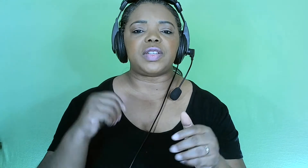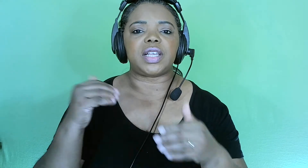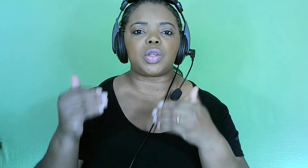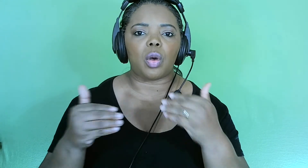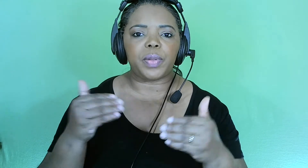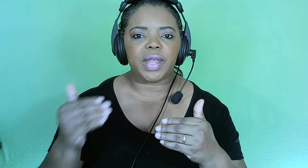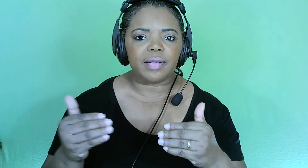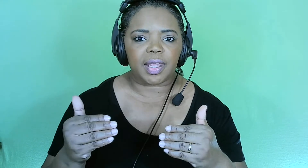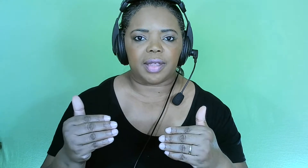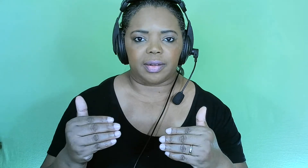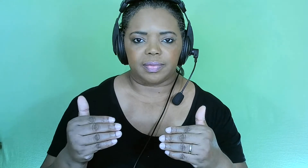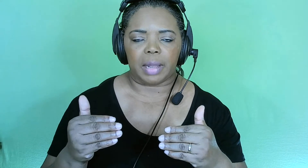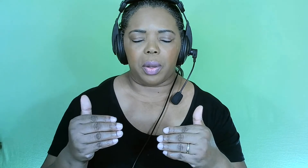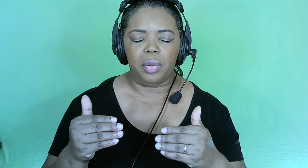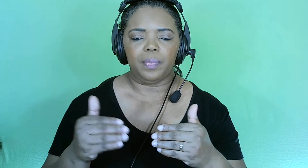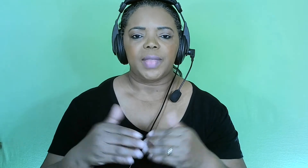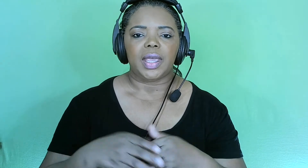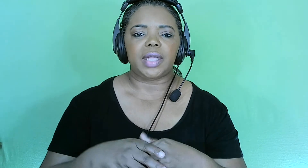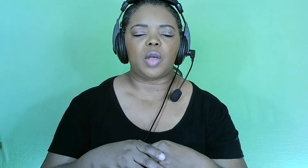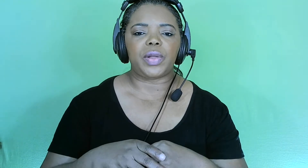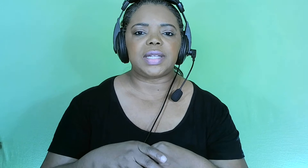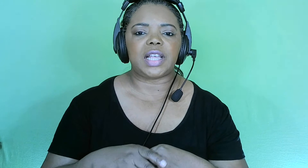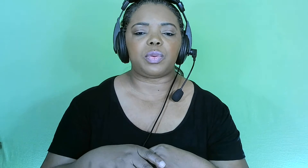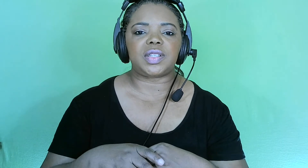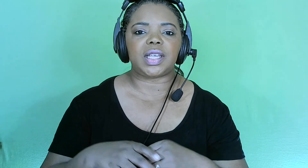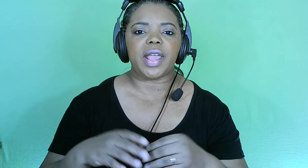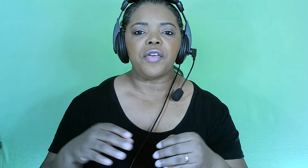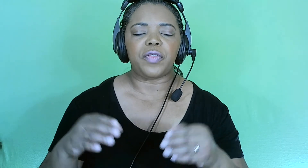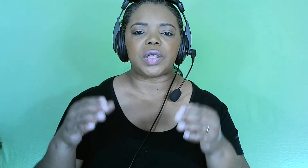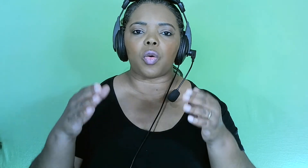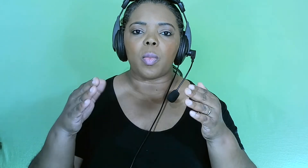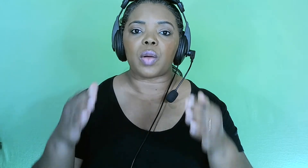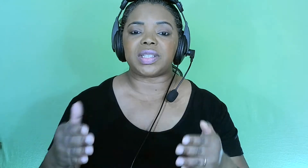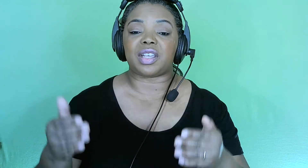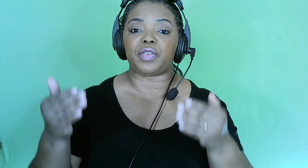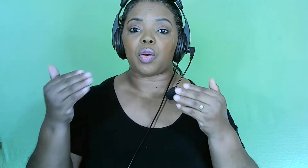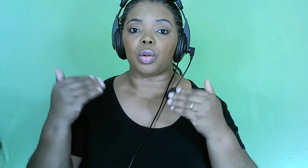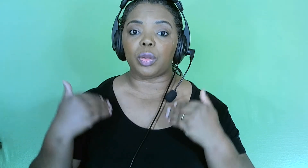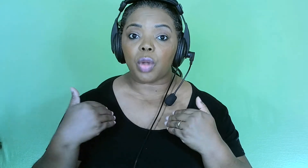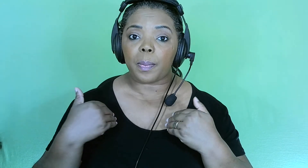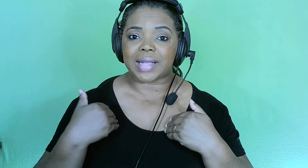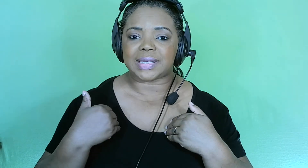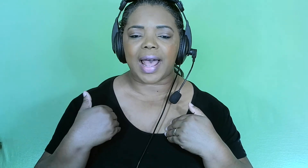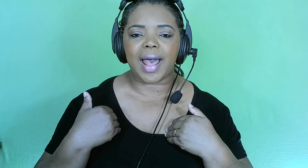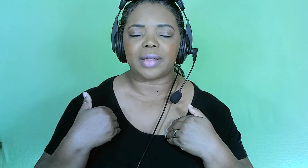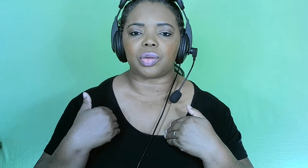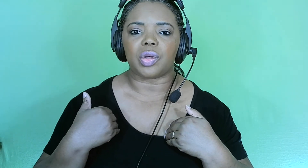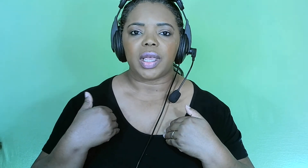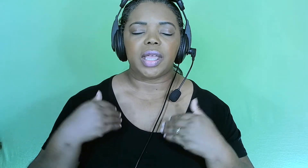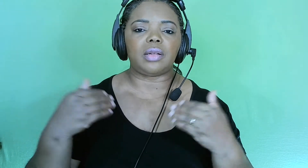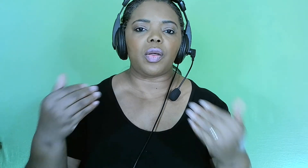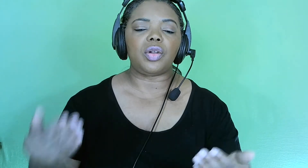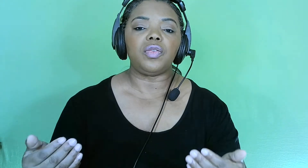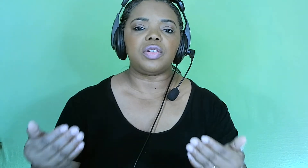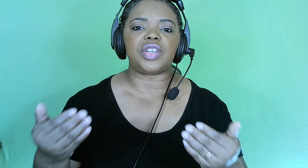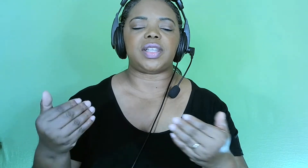vocês compreenderem, tá bom? Então, por exemplo, se eu fiz alguma coisa que ficou no passado, então eu não vou dizer